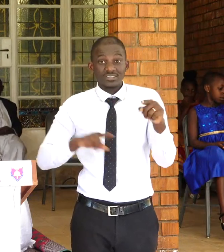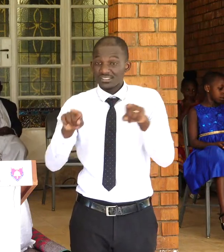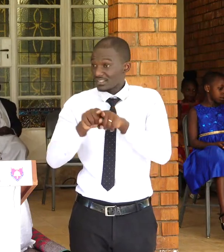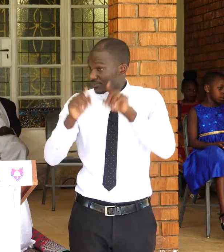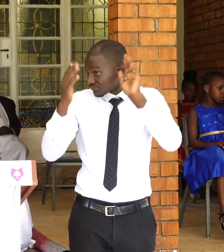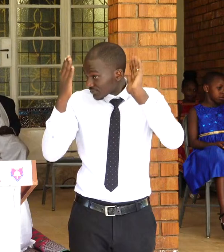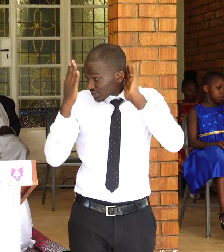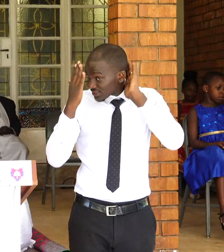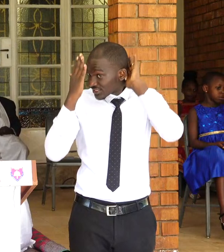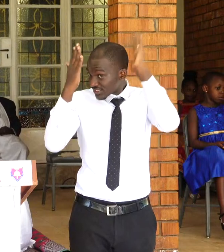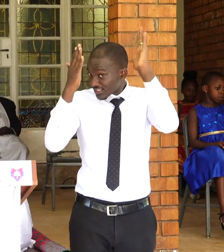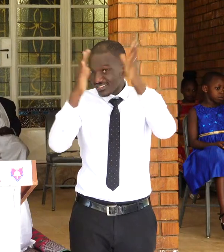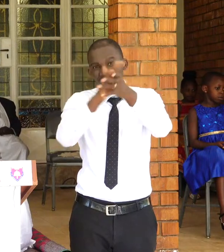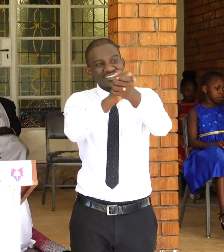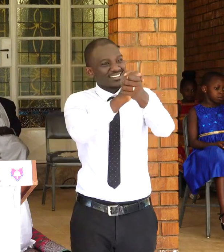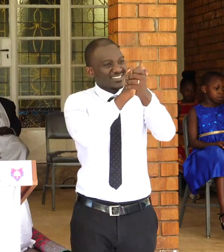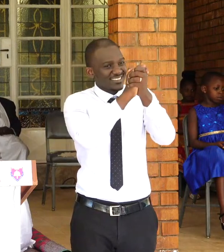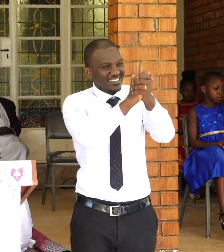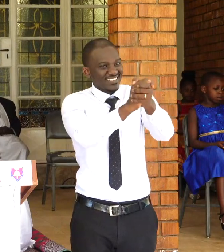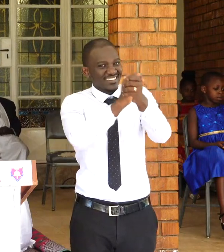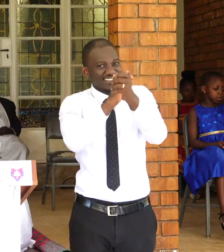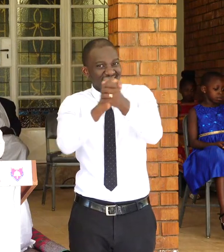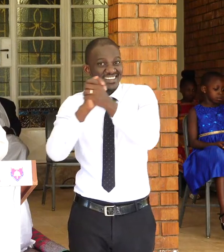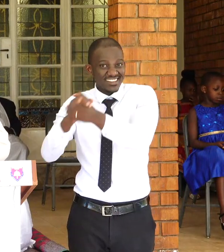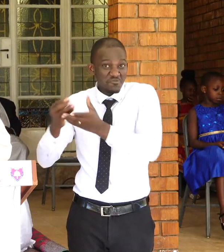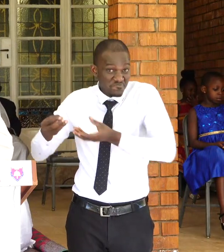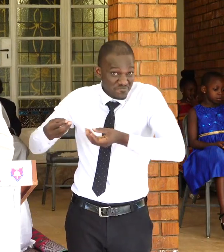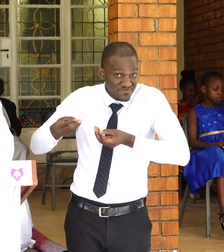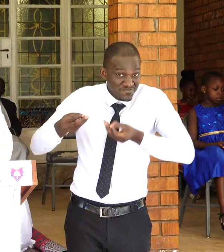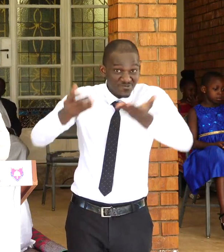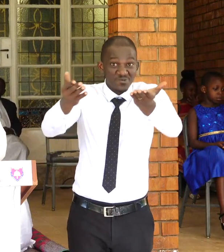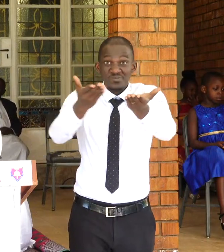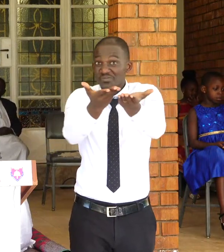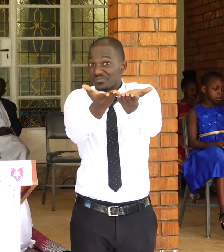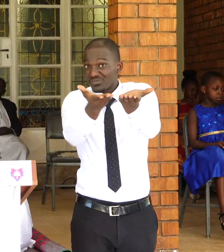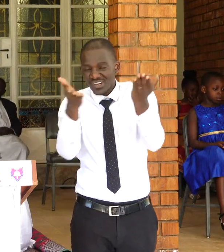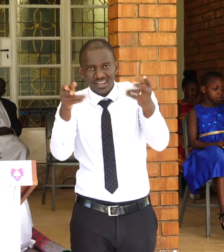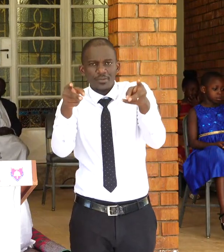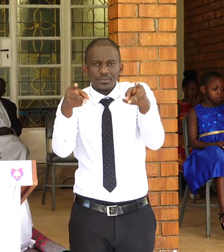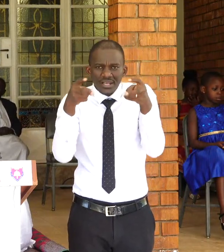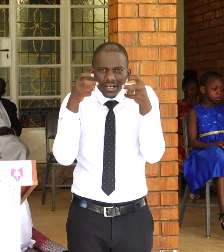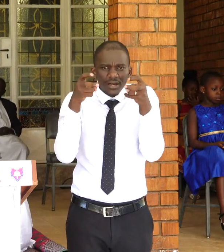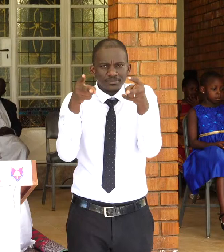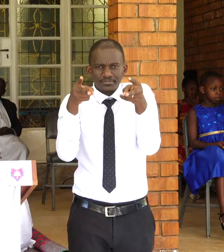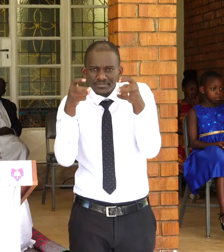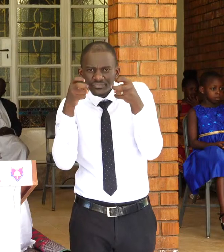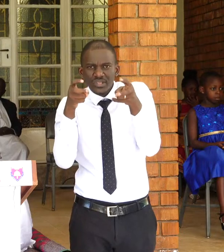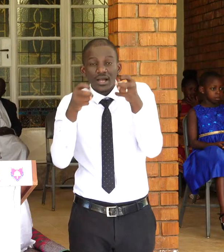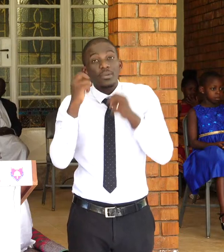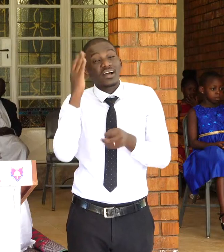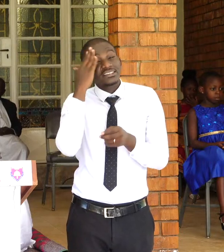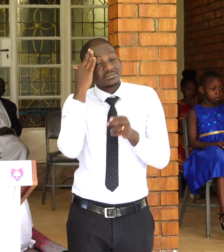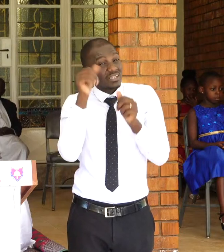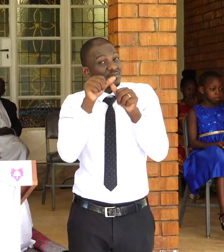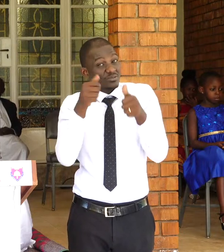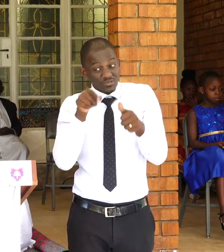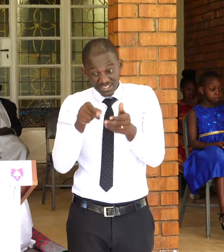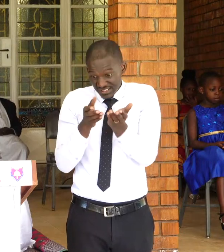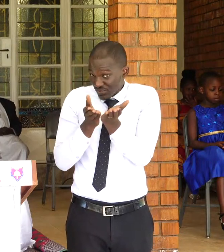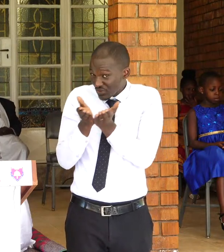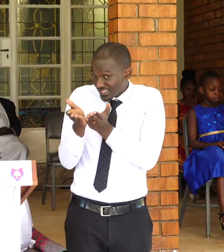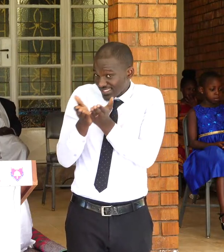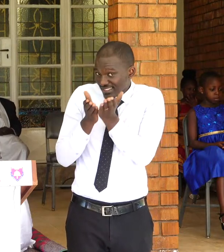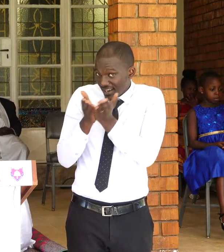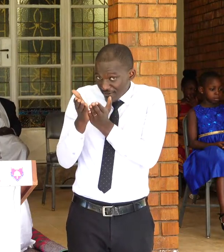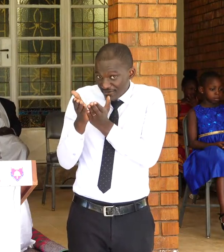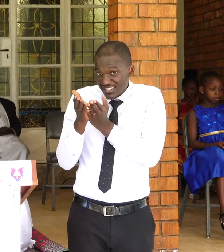Ssaabalabirizi abatumira bulijjo bulijjo mmwe abawaayo obudde ne mubeerawo, akimanyi nti saaviisi eno